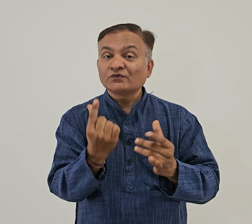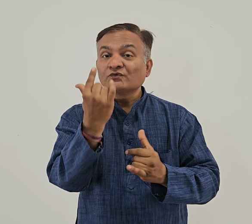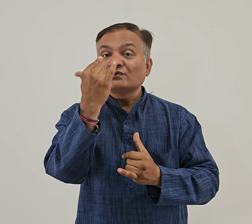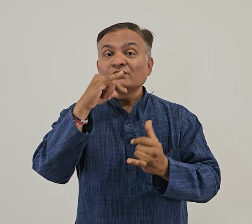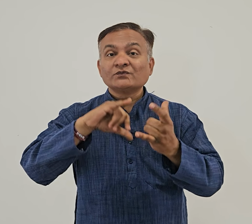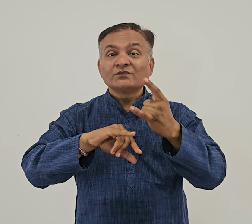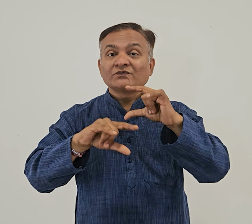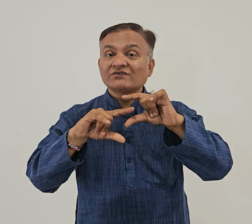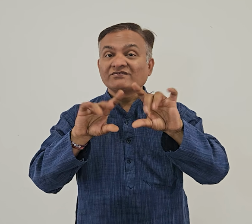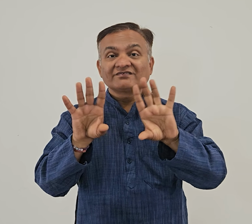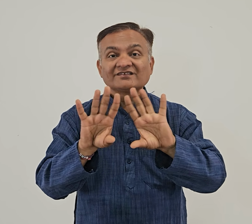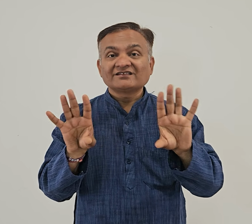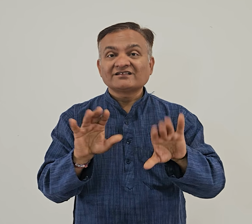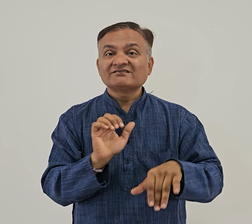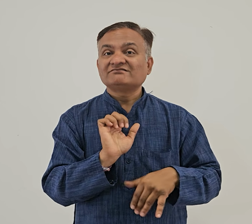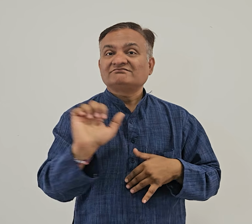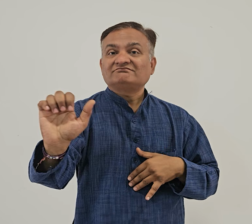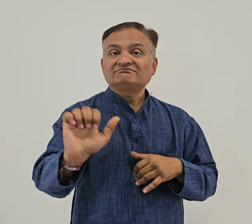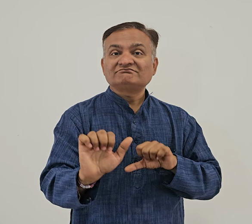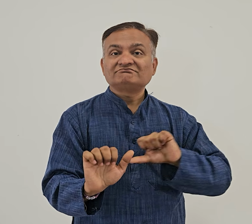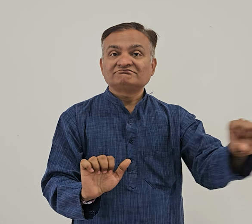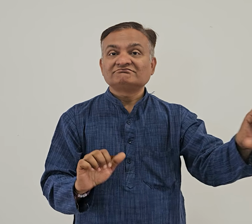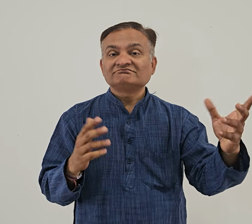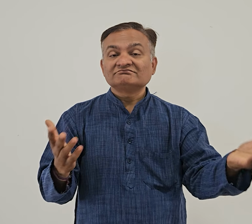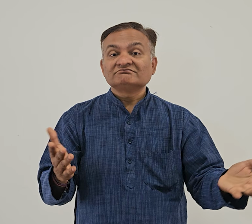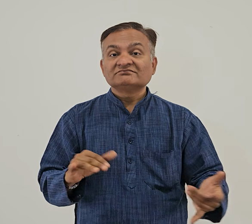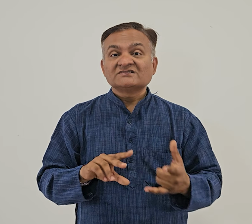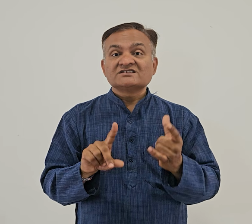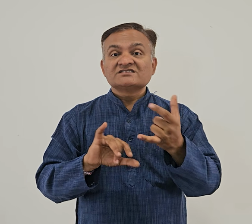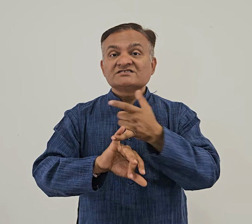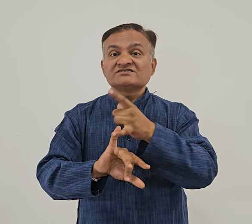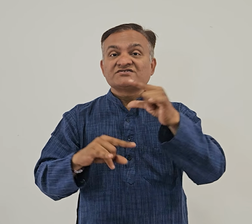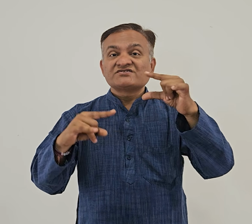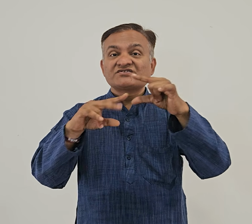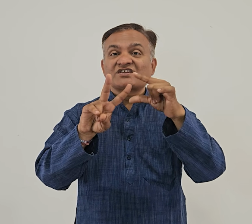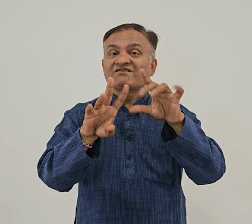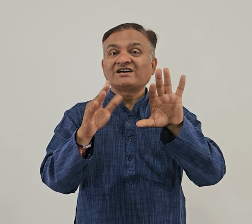એને તરછોડે છે, ઉપરથી સેવાને બદલે કુસેવા કરે છે.